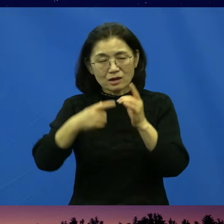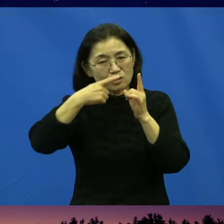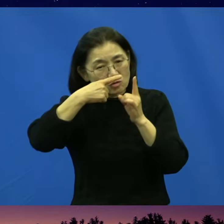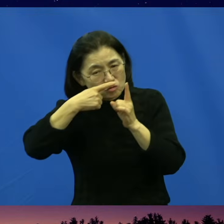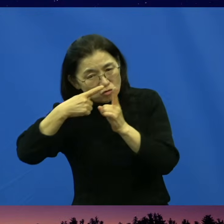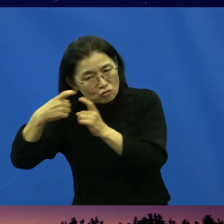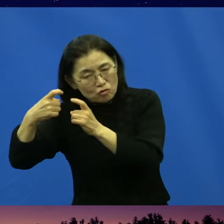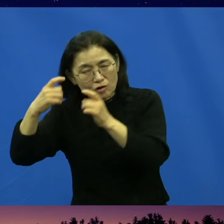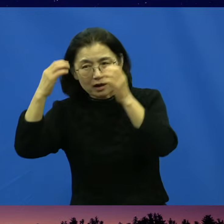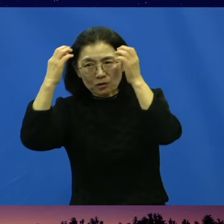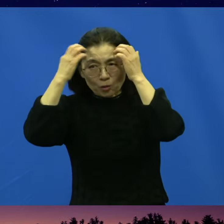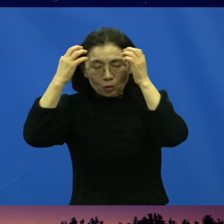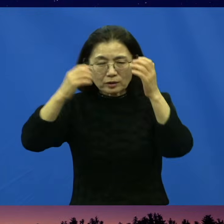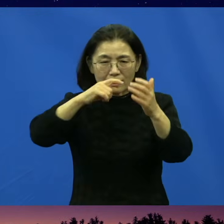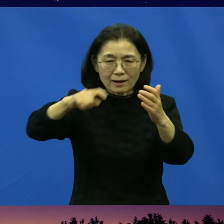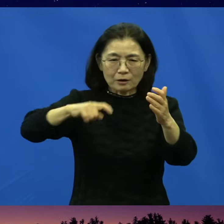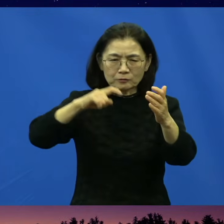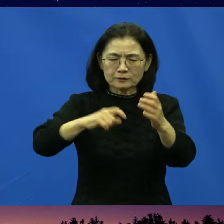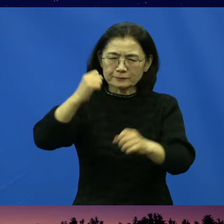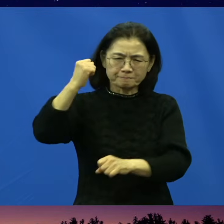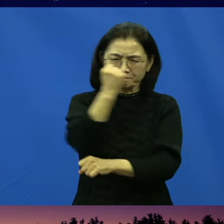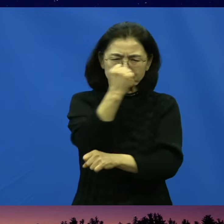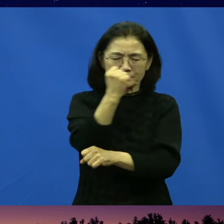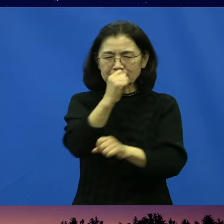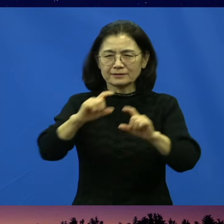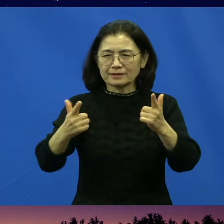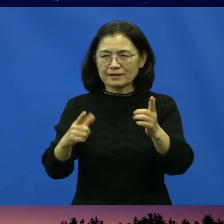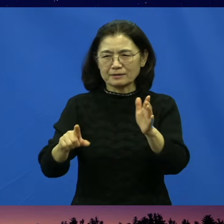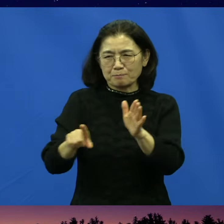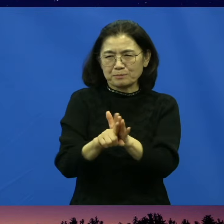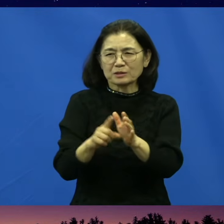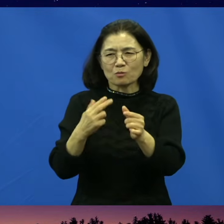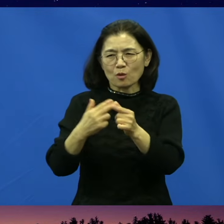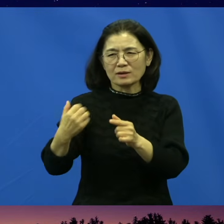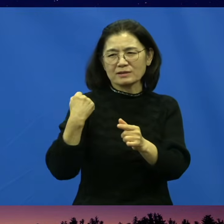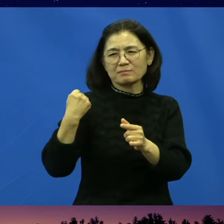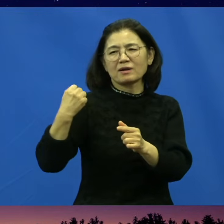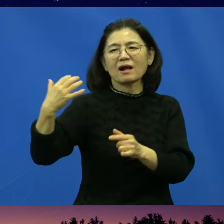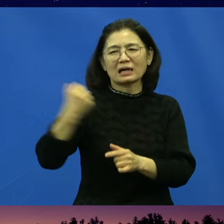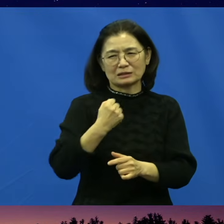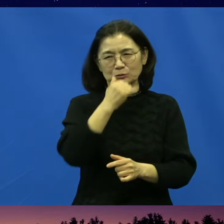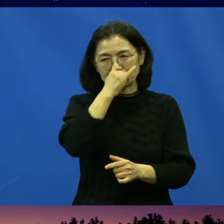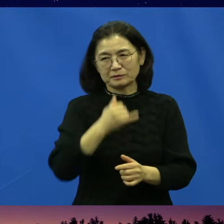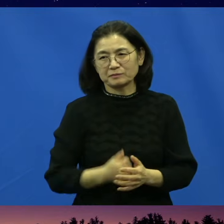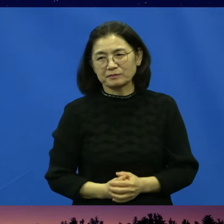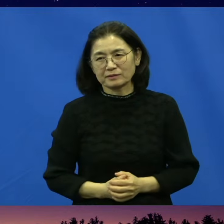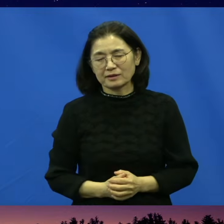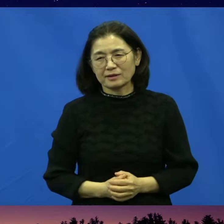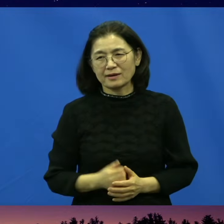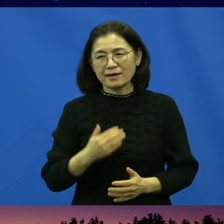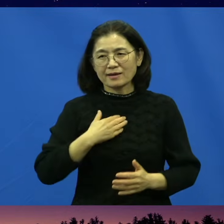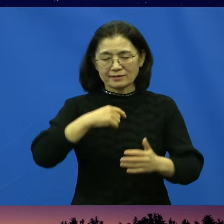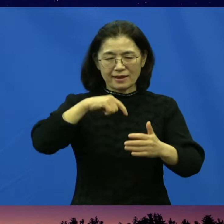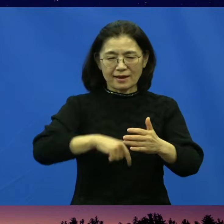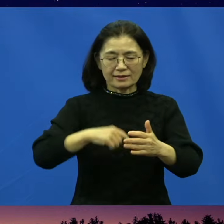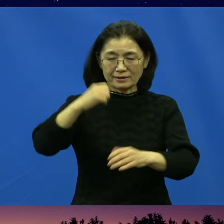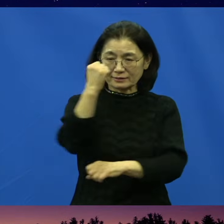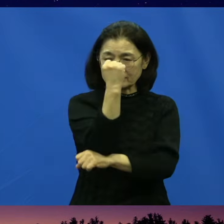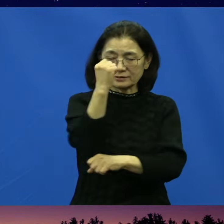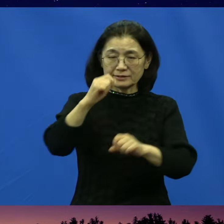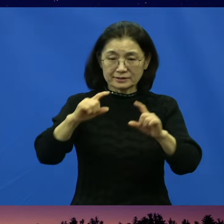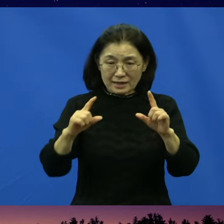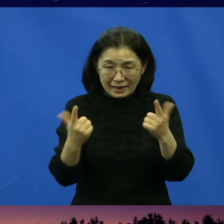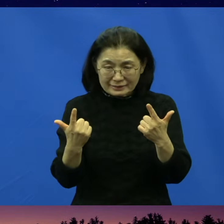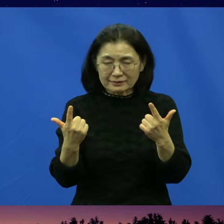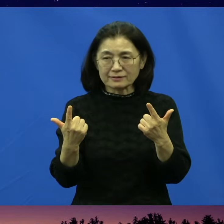유혹과 고난 가운데도 흔들리지 않는 힘을 가질 수 있기 때문입니다. 여러분, 우리 안에 흔들리지 않는